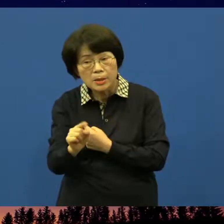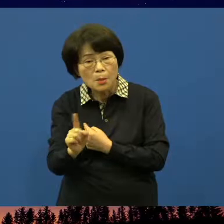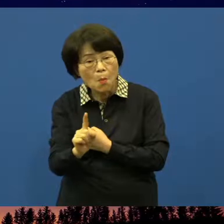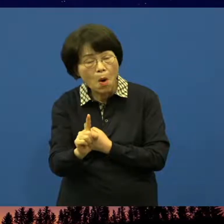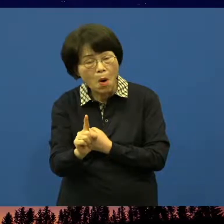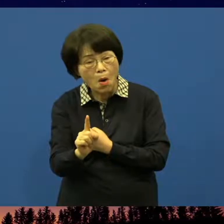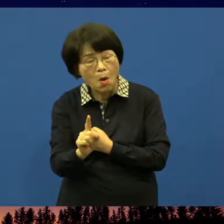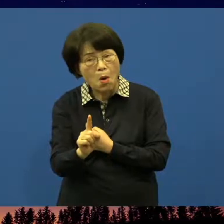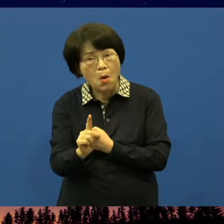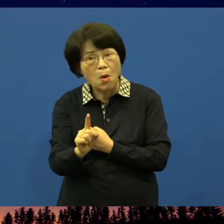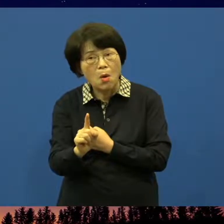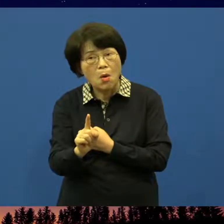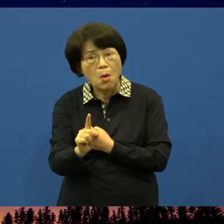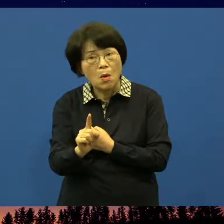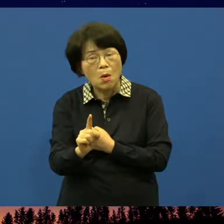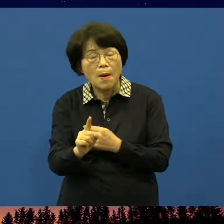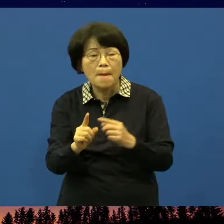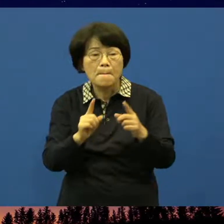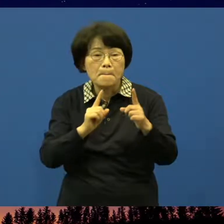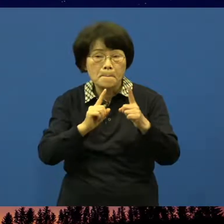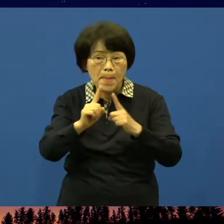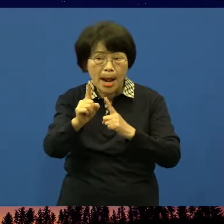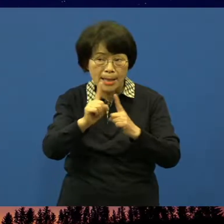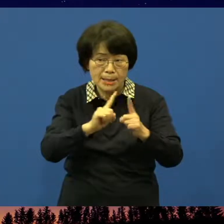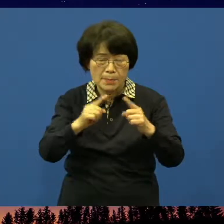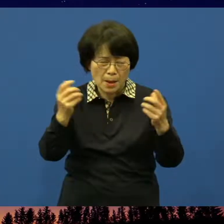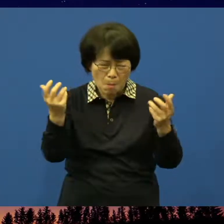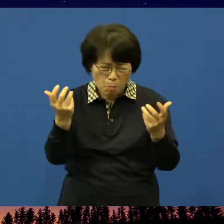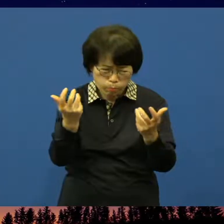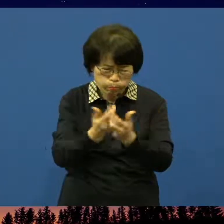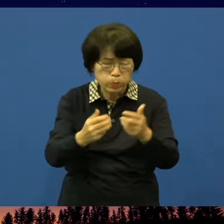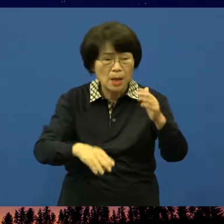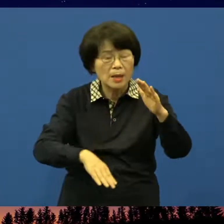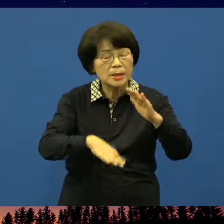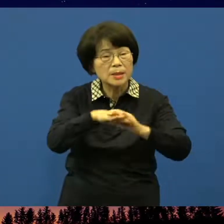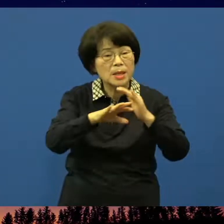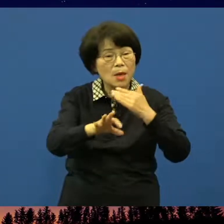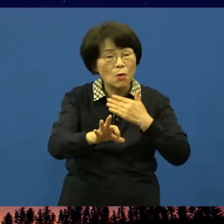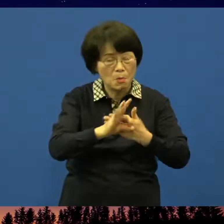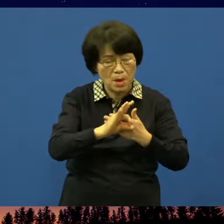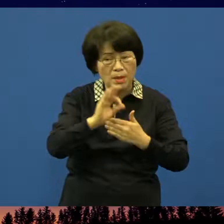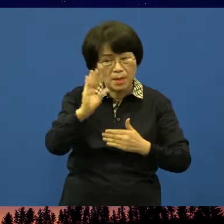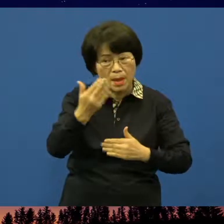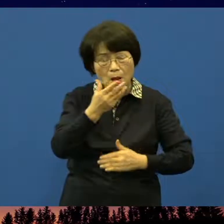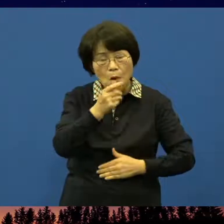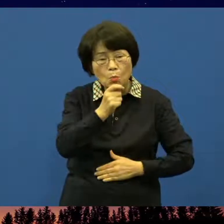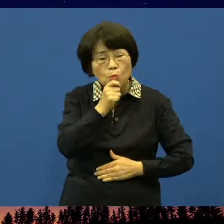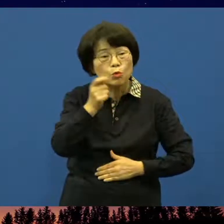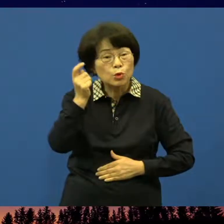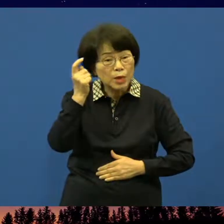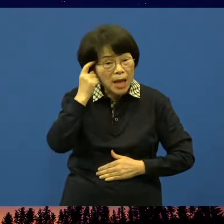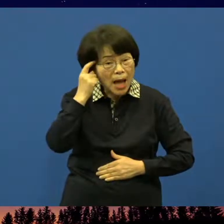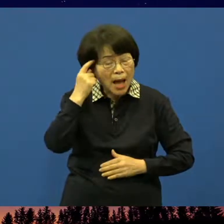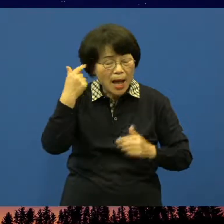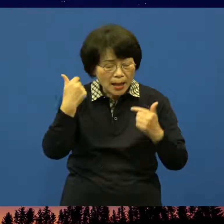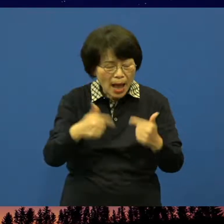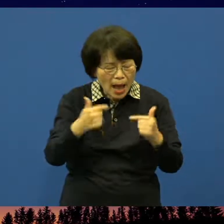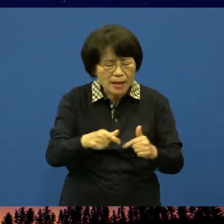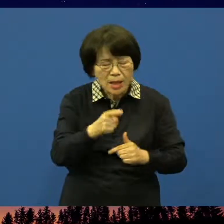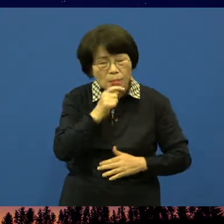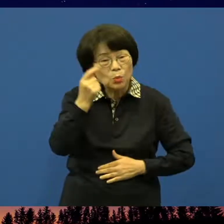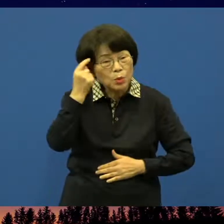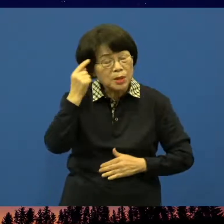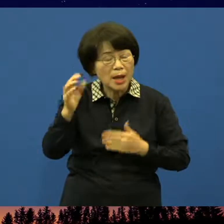것이죠? 우리가 바로 말씀이 채워지는 것이죠. 그래서 말씀을 날마다 묵상해야 된다, 주야로 묵상해야 된다는 말이 그건